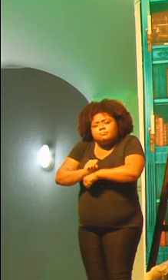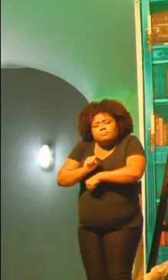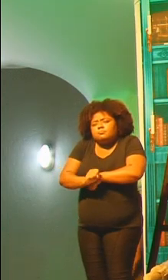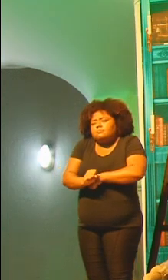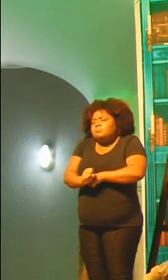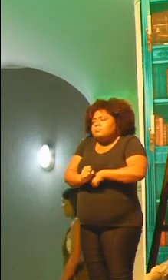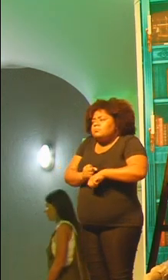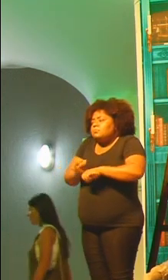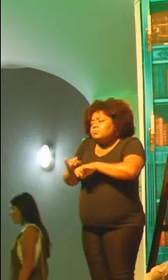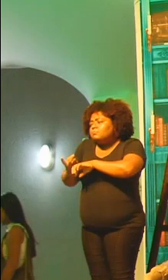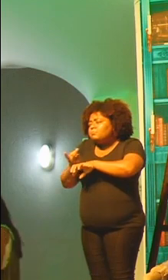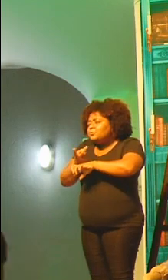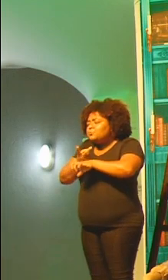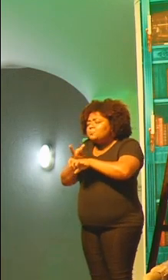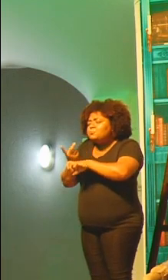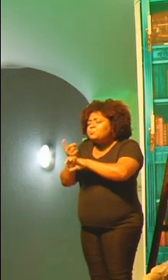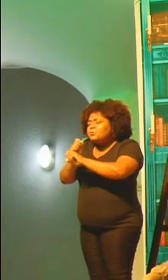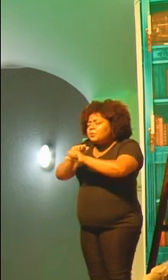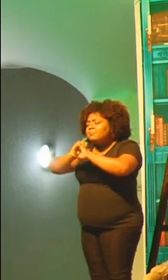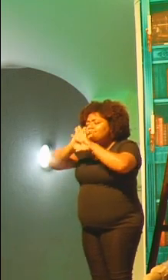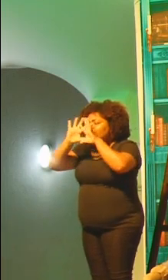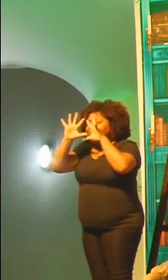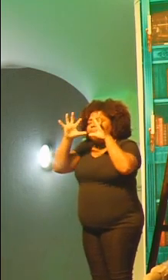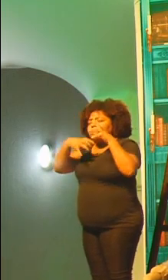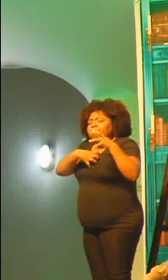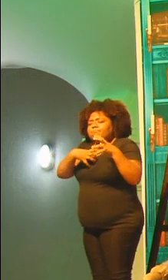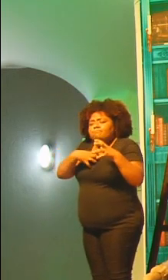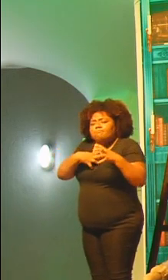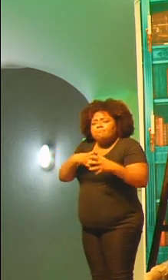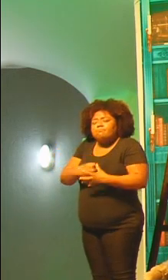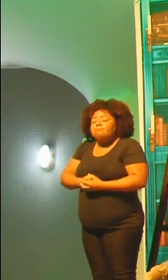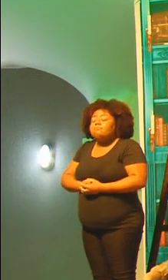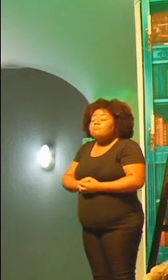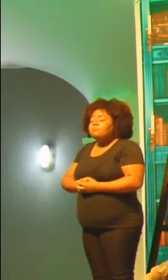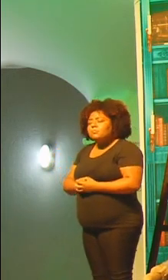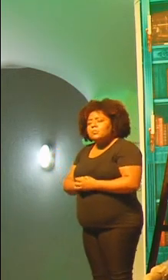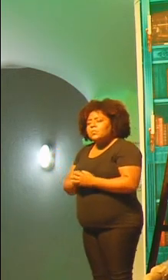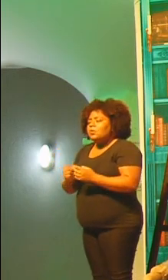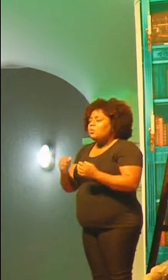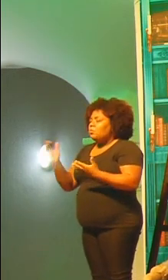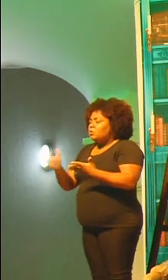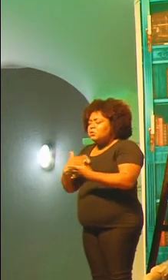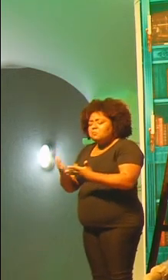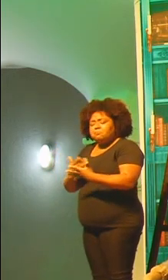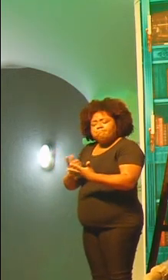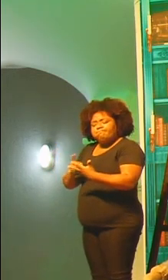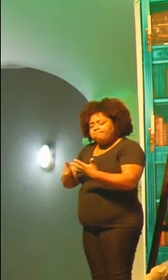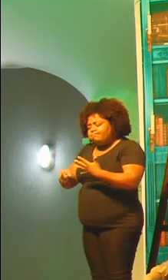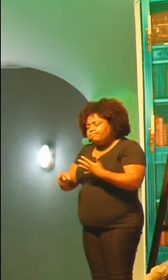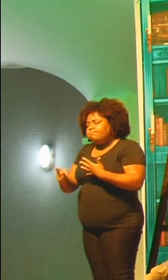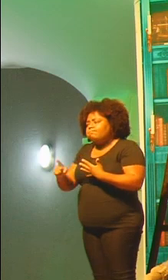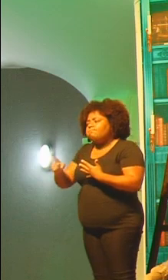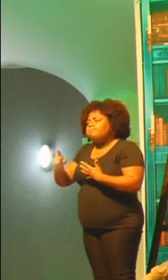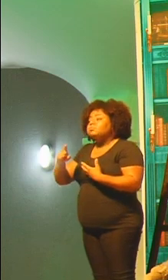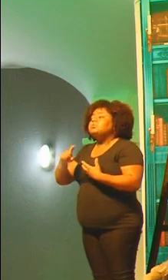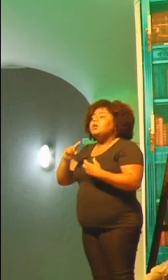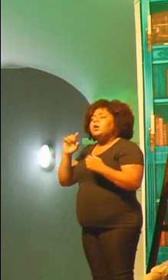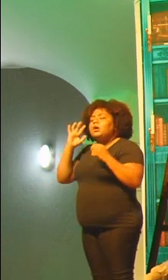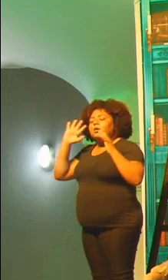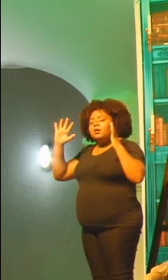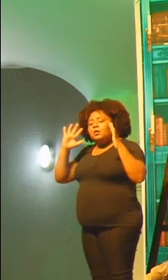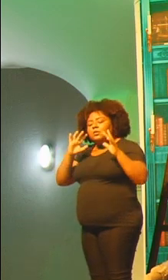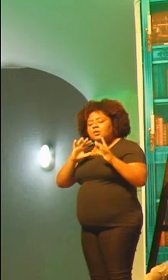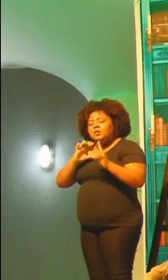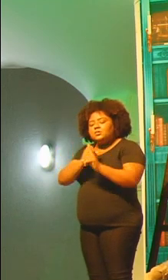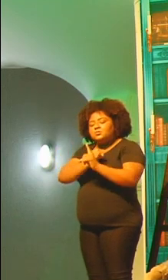própria busca do sentido. É um livro com uma dimensão psicanalítica muito profunda. Trata de questões